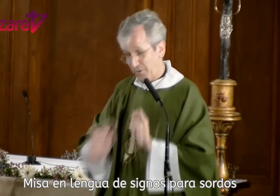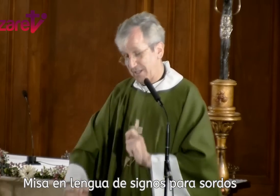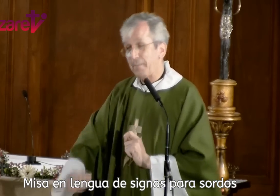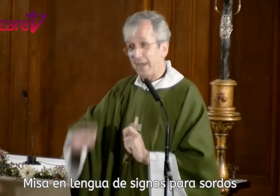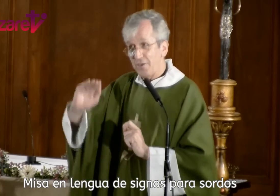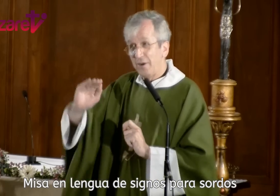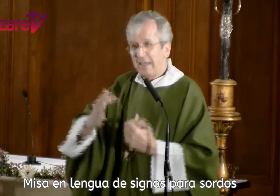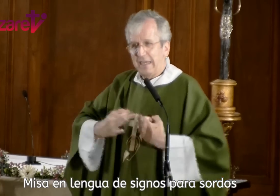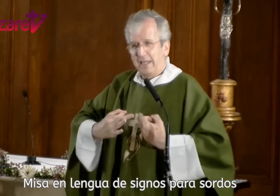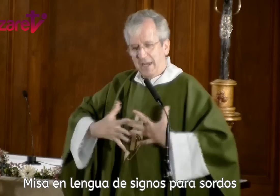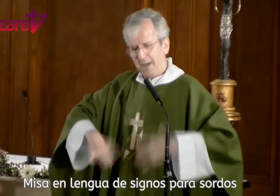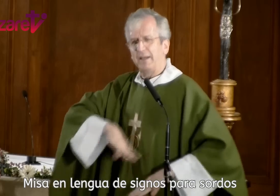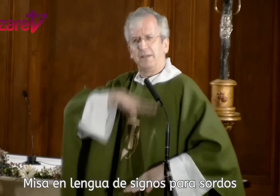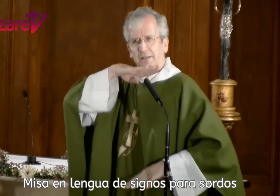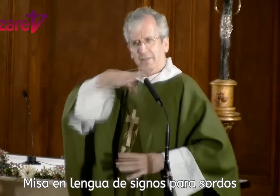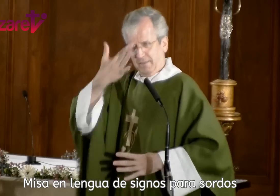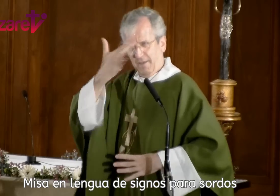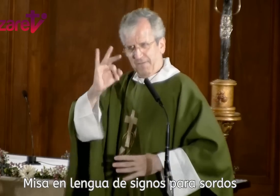desde pequeño y que llenaban de